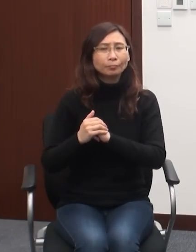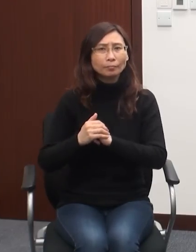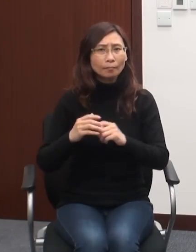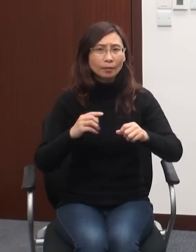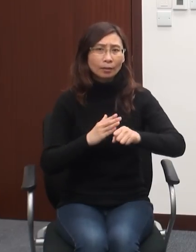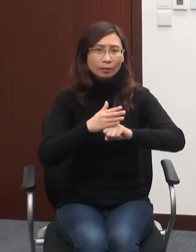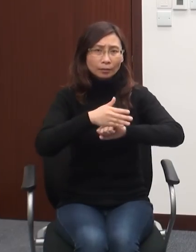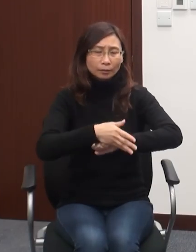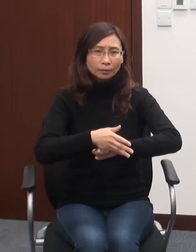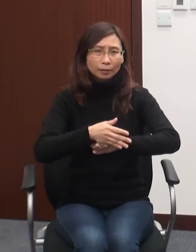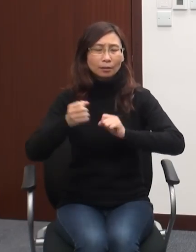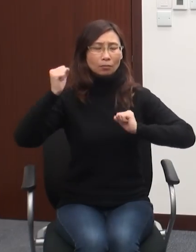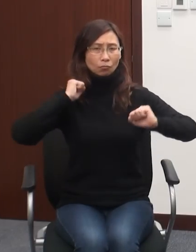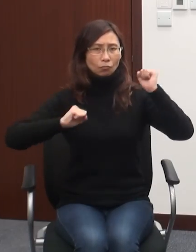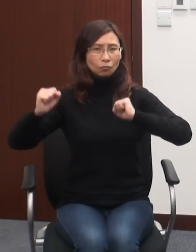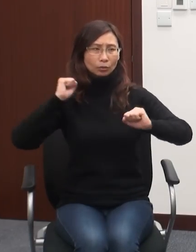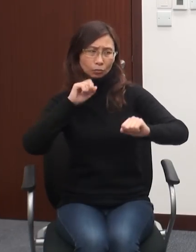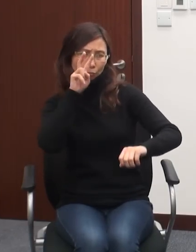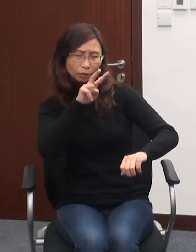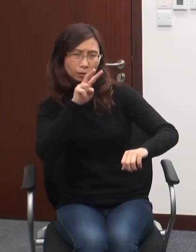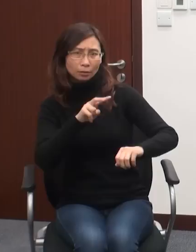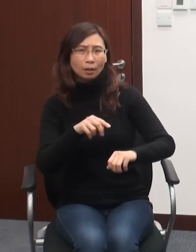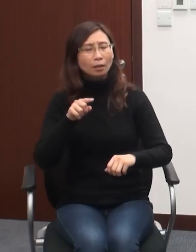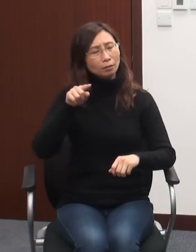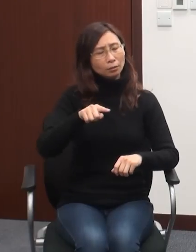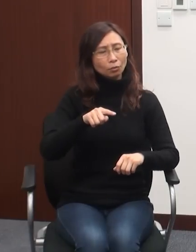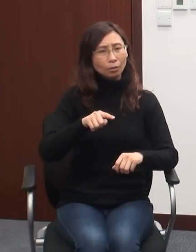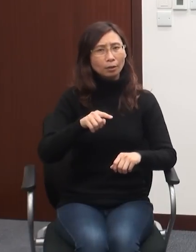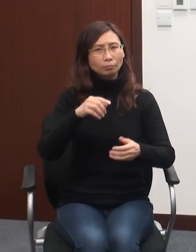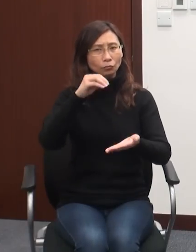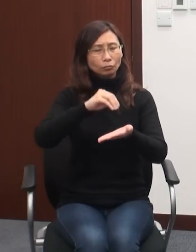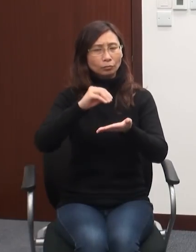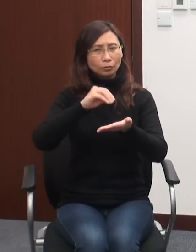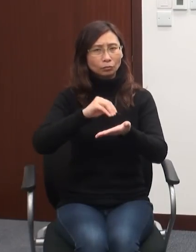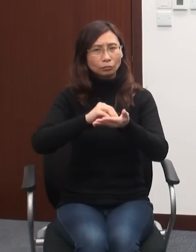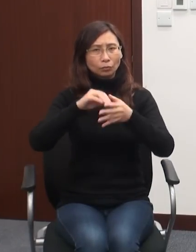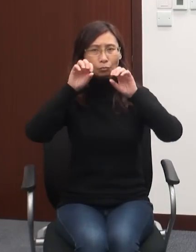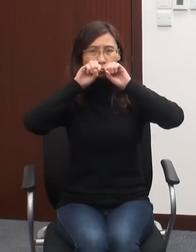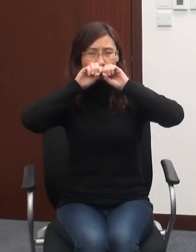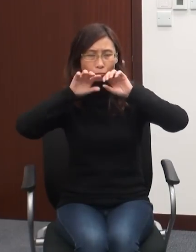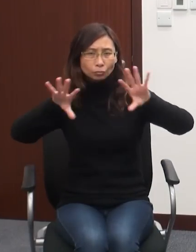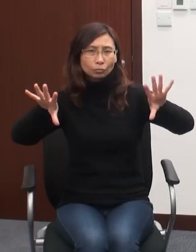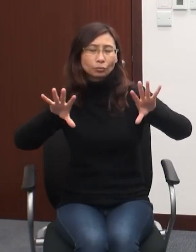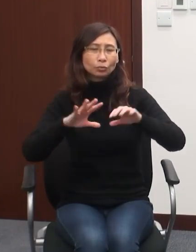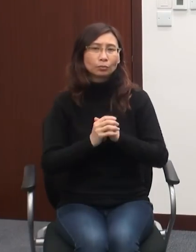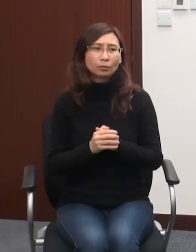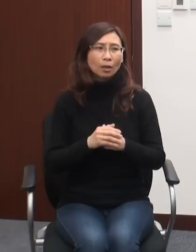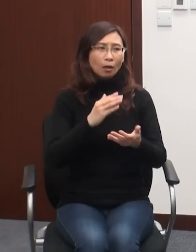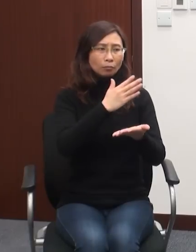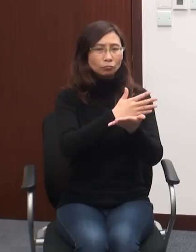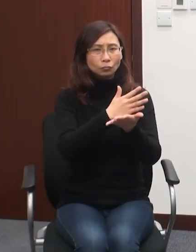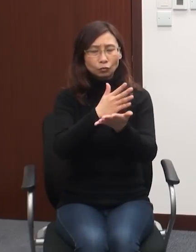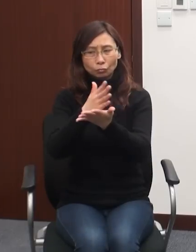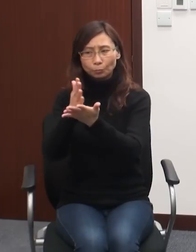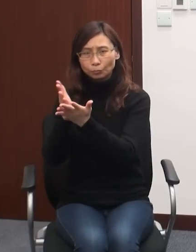社運的角度或者政治運動的角度就是作為宣傳嚟嘅，即係將所有五花八門、五光